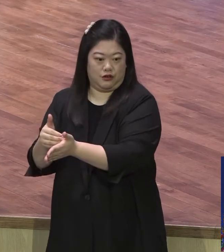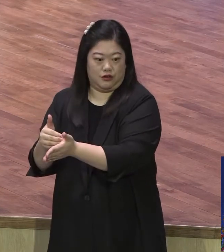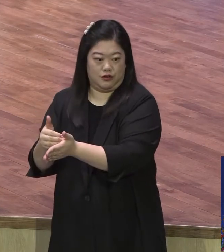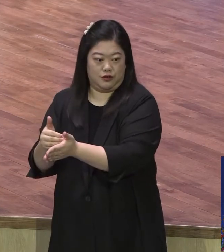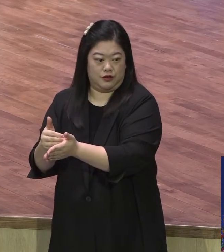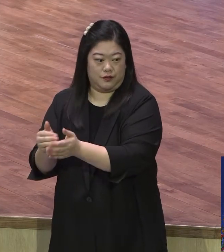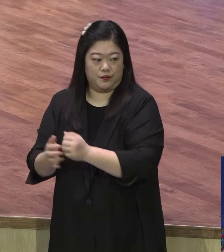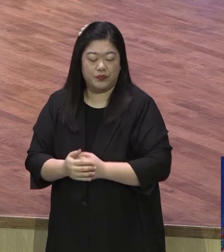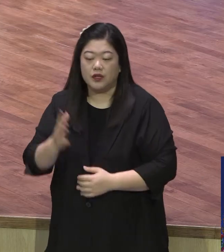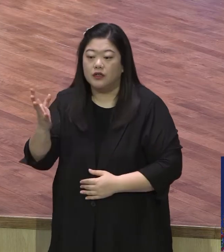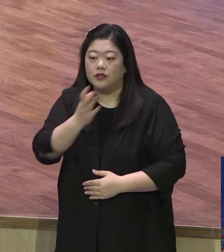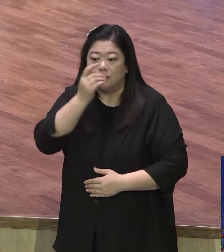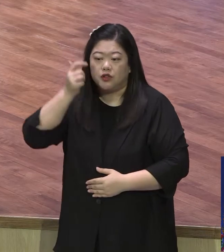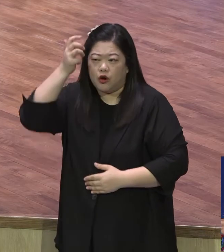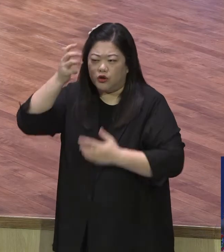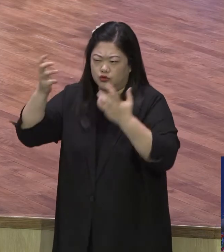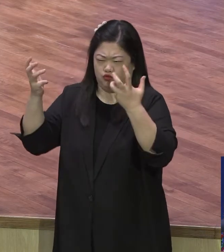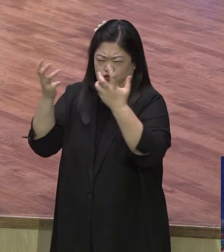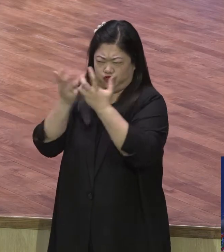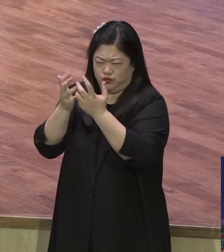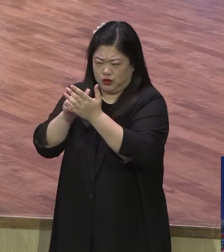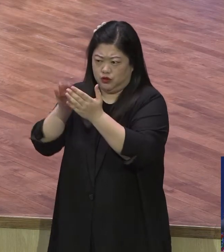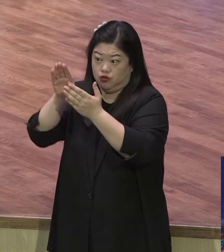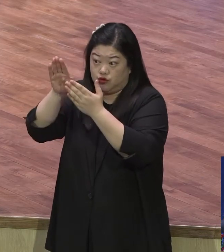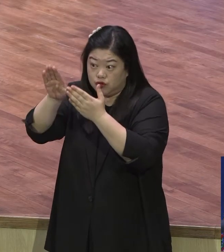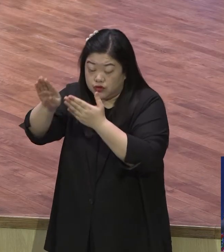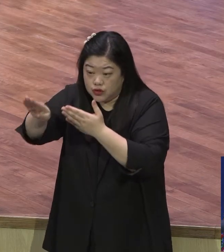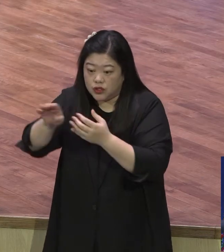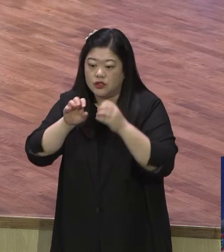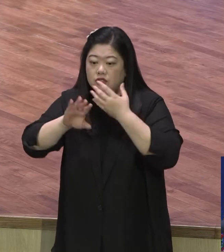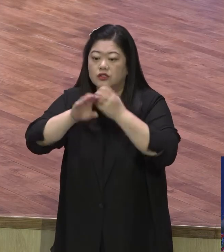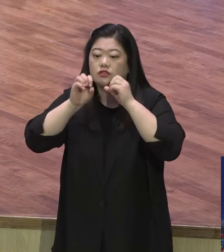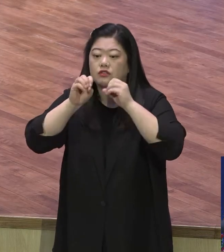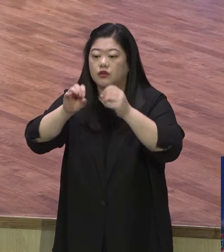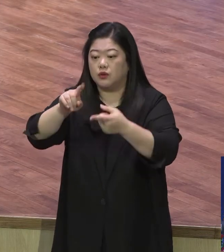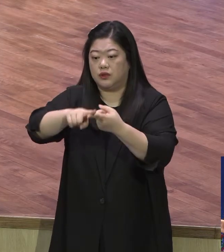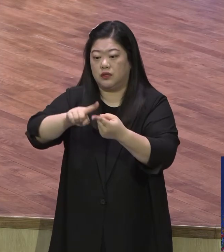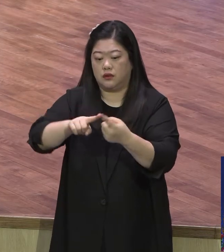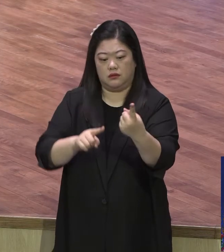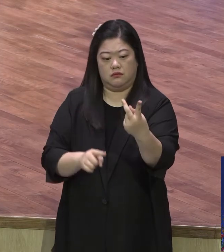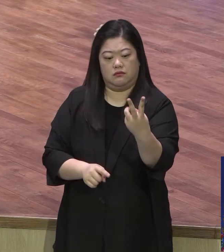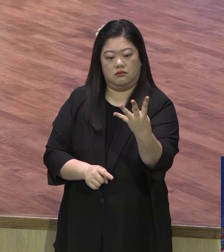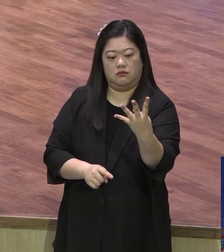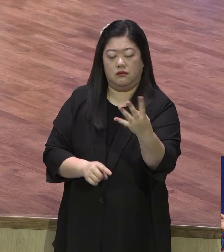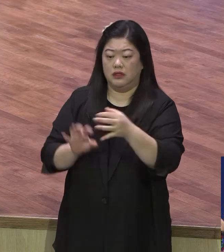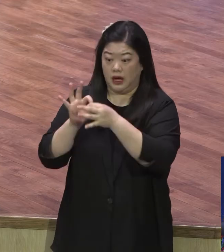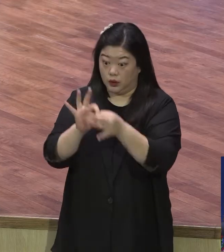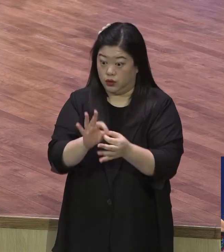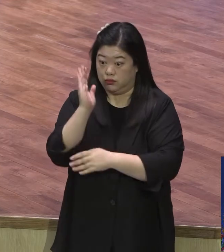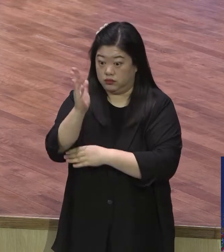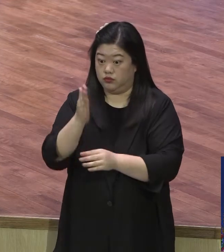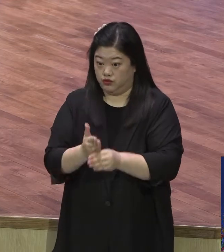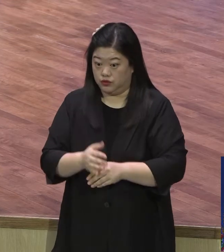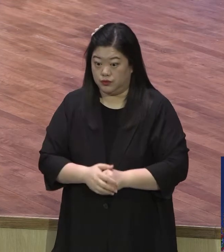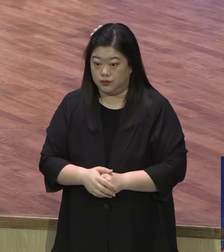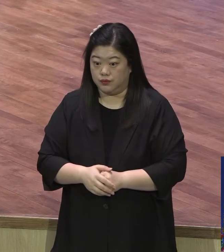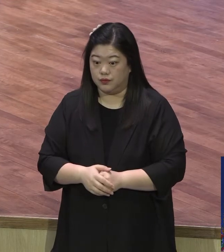진행된 성교 응답을 쫙 기록하고 있죠 성령께서 성령께서 바오를